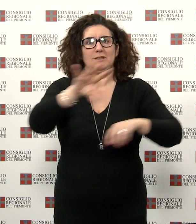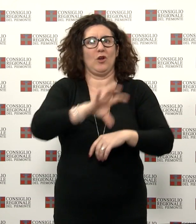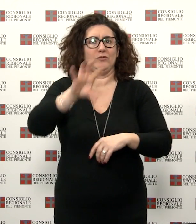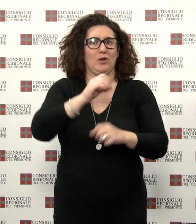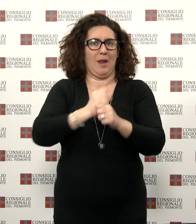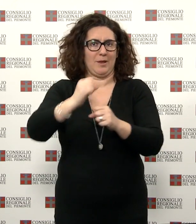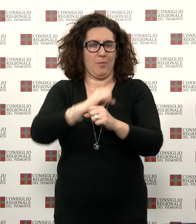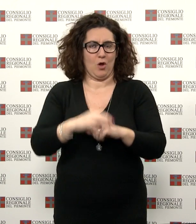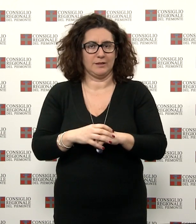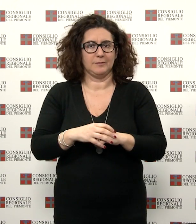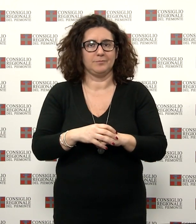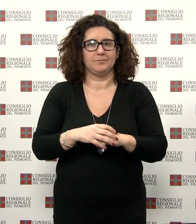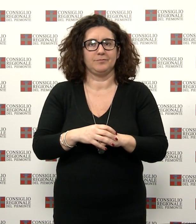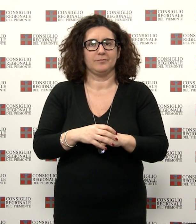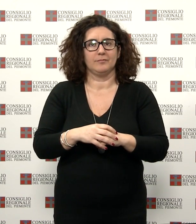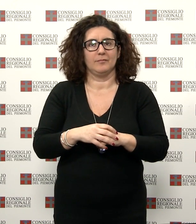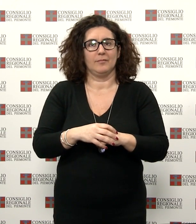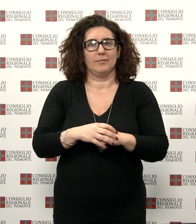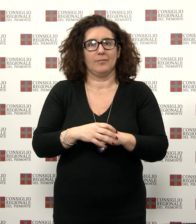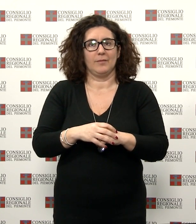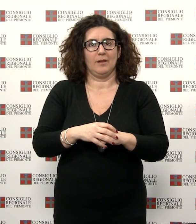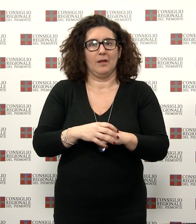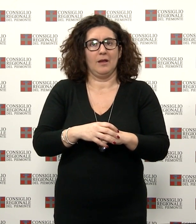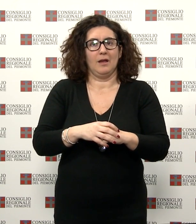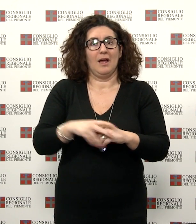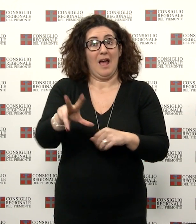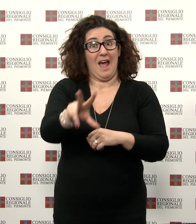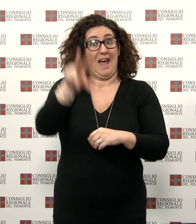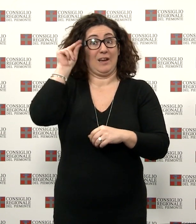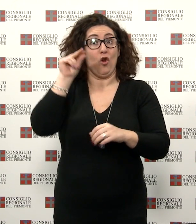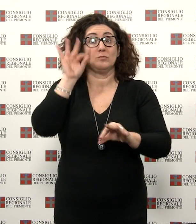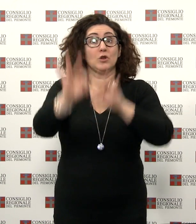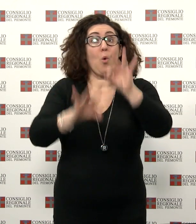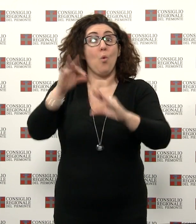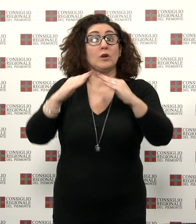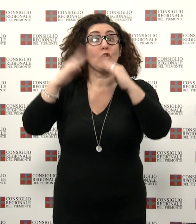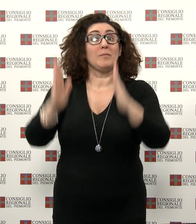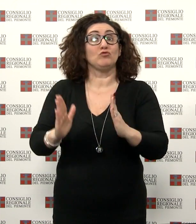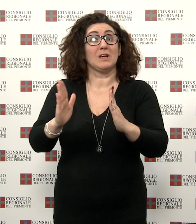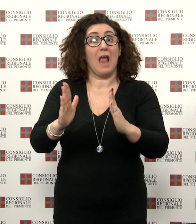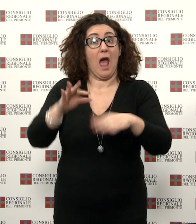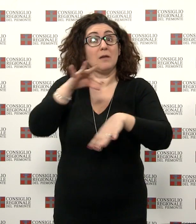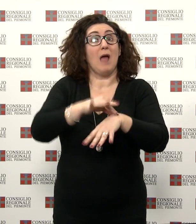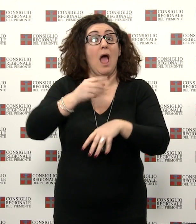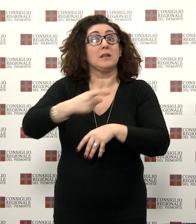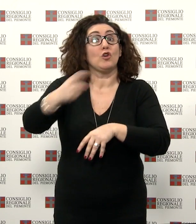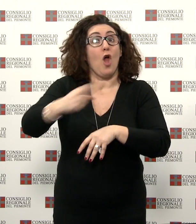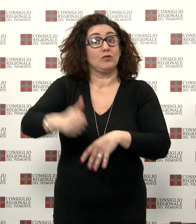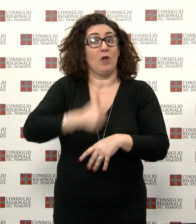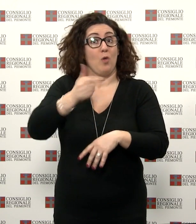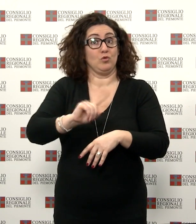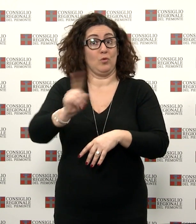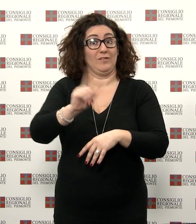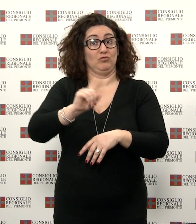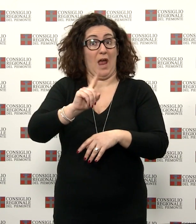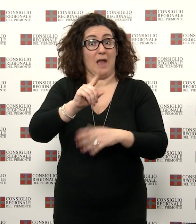oltre 20 mila firme per ottenere il riconoscimento delle cure domiciliari dei malati cronici non autosufficienti all'interno